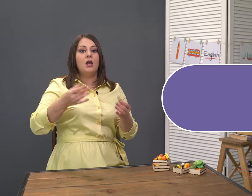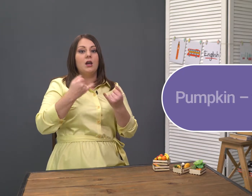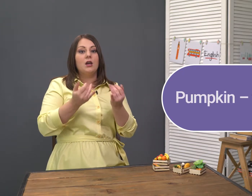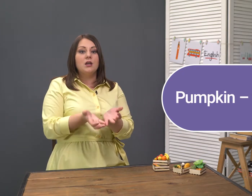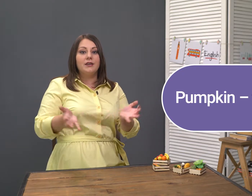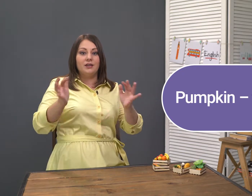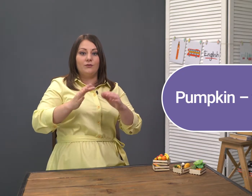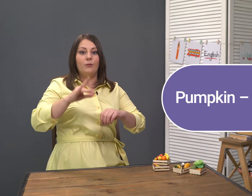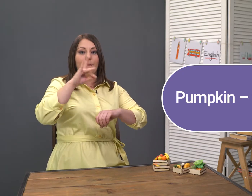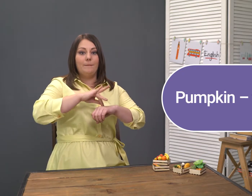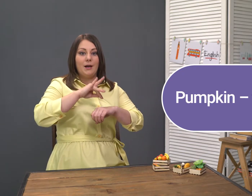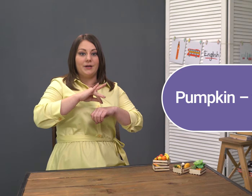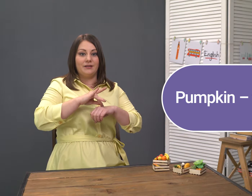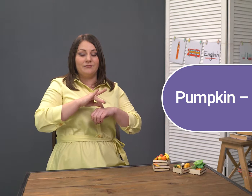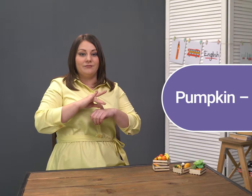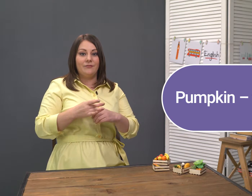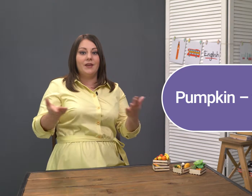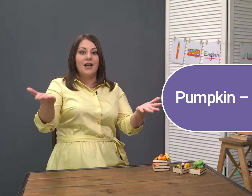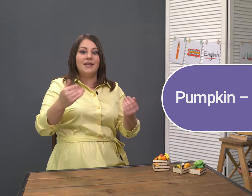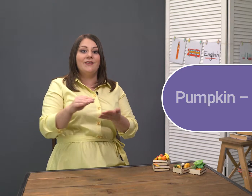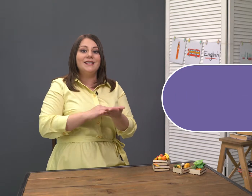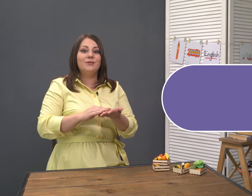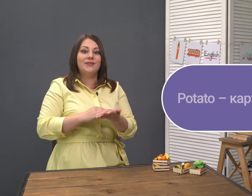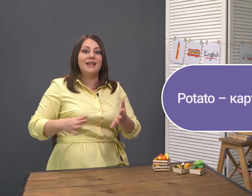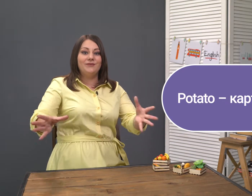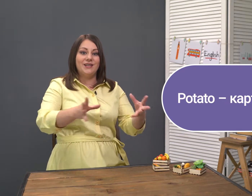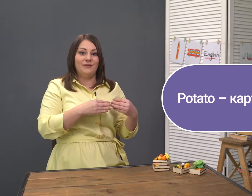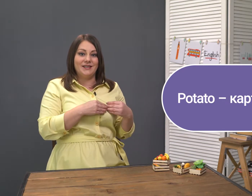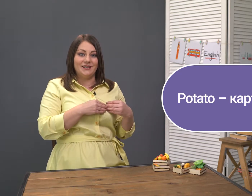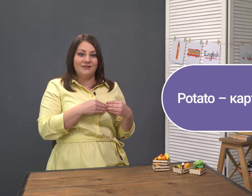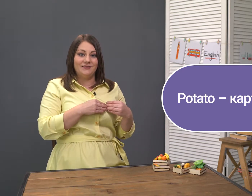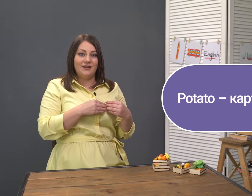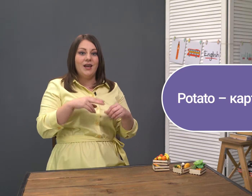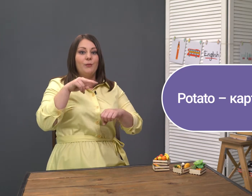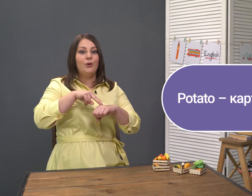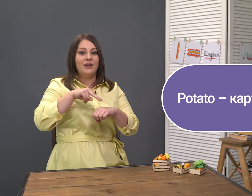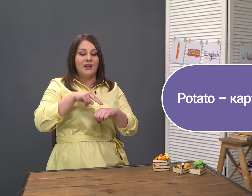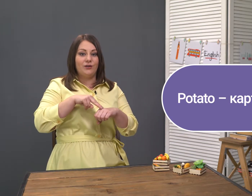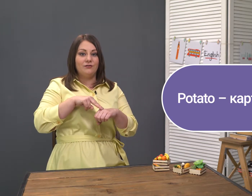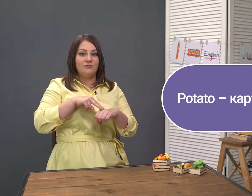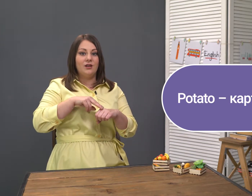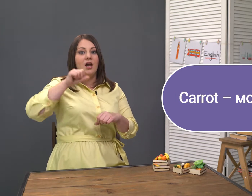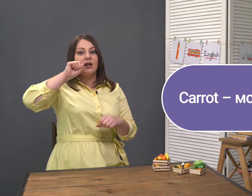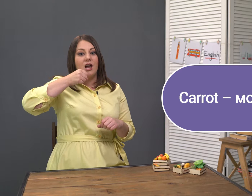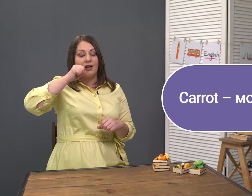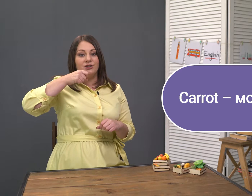И тыкву – pumpkin. Давайте повторим все вместе. Potato. Carrot.